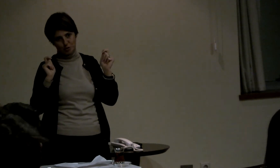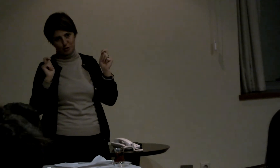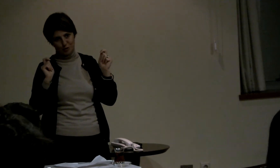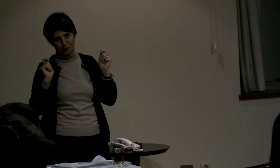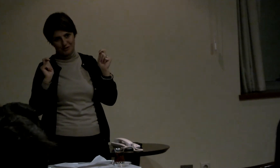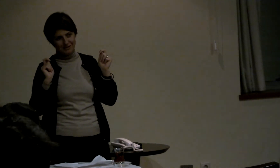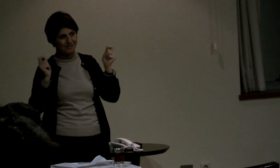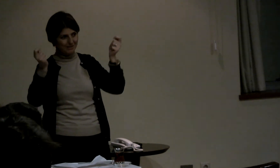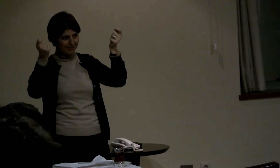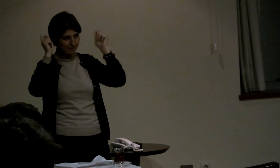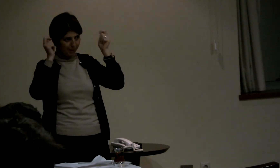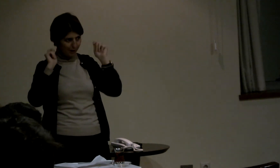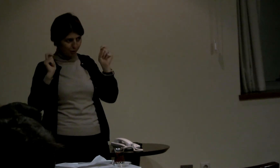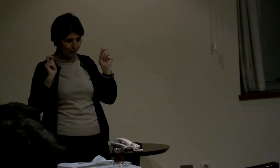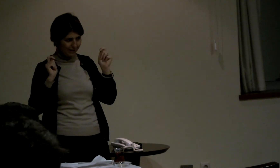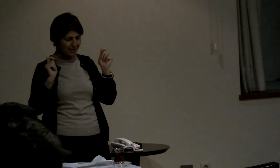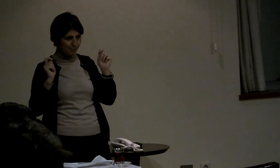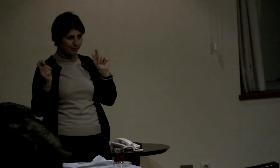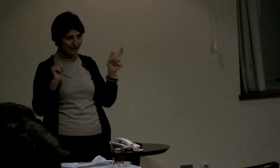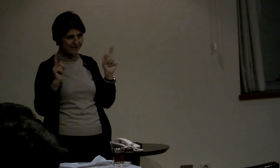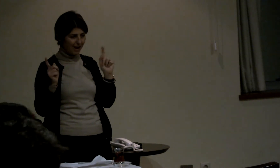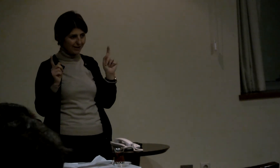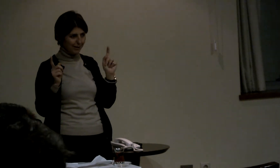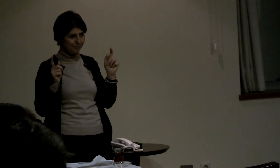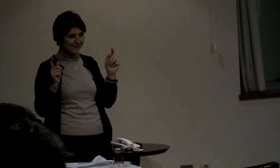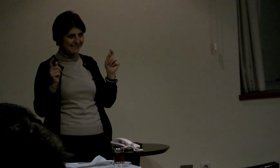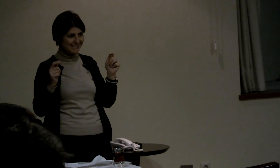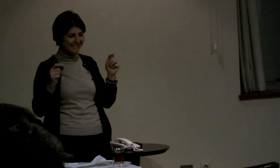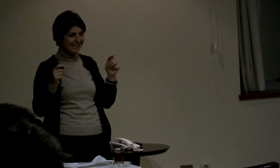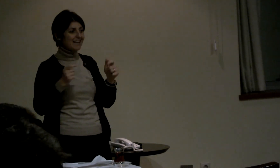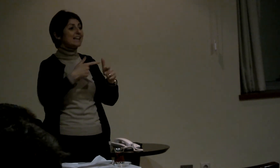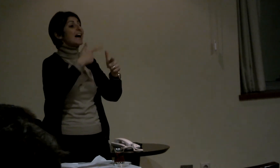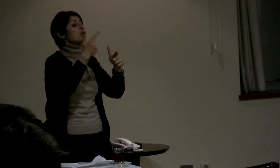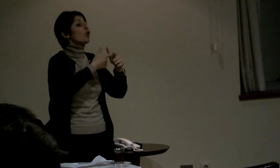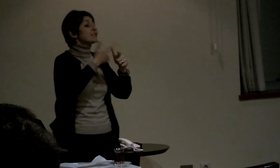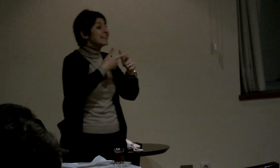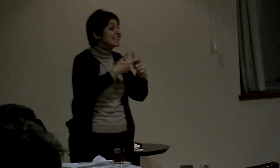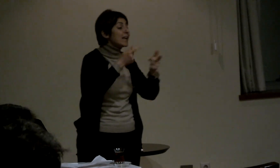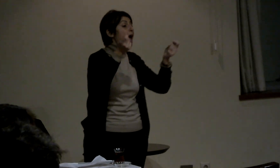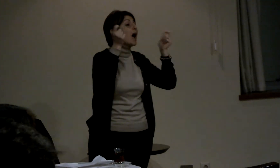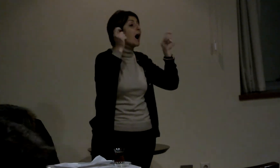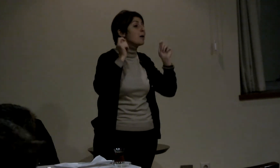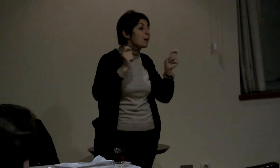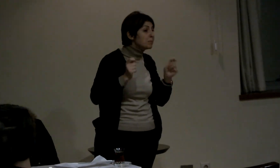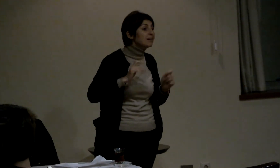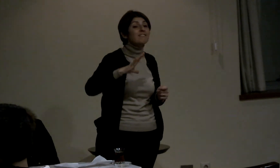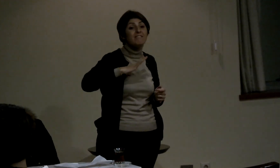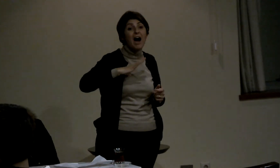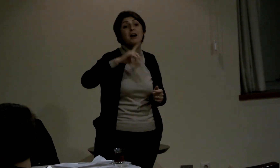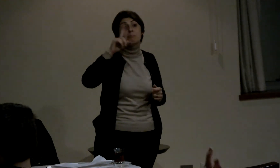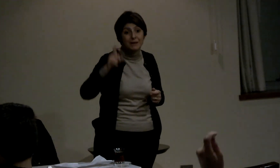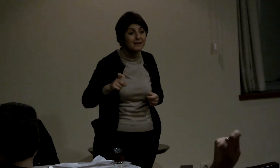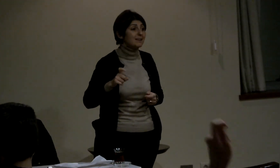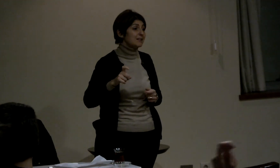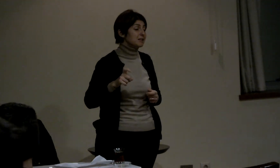çünkü. Banyo ile hamamları ayırabilmesi için. Yani otelin hamamı var mı?